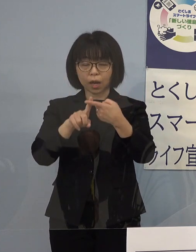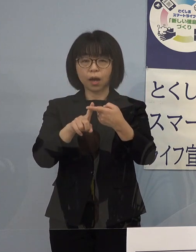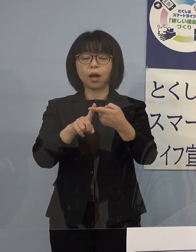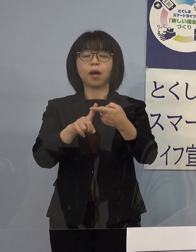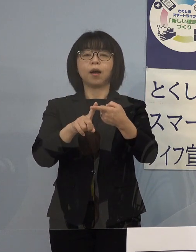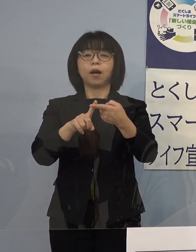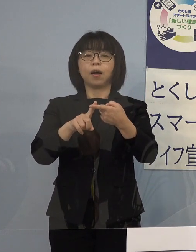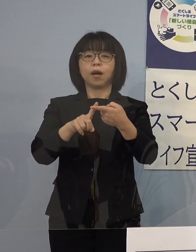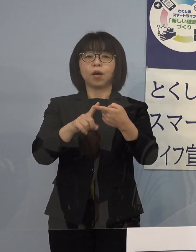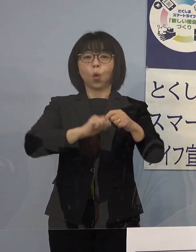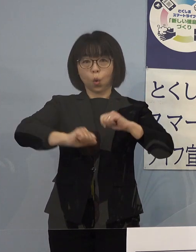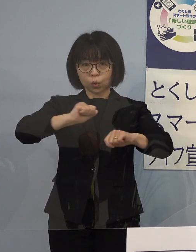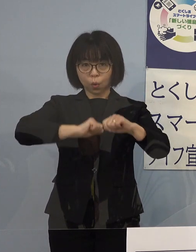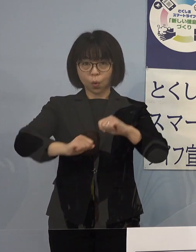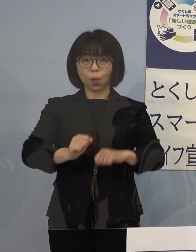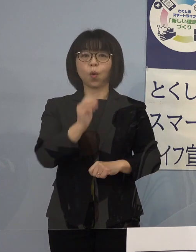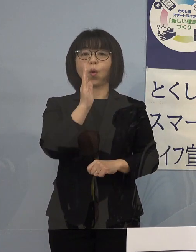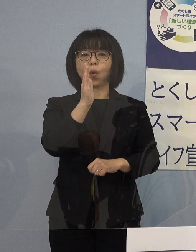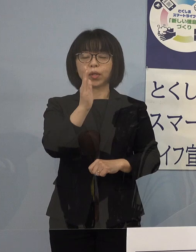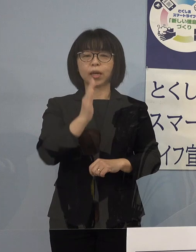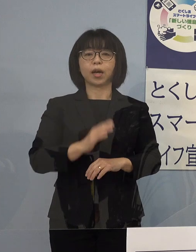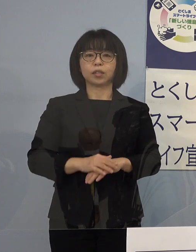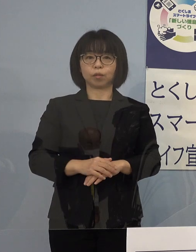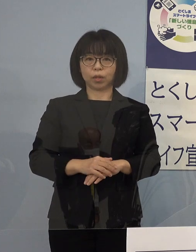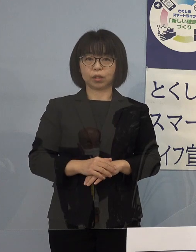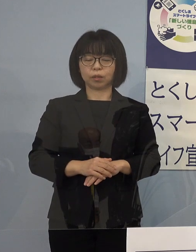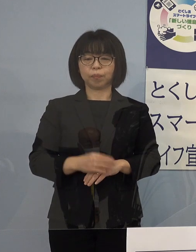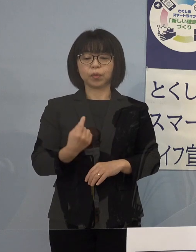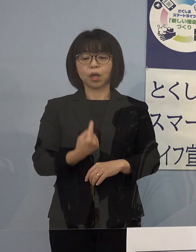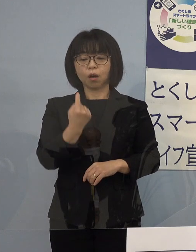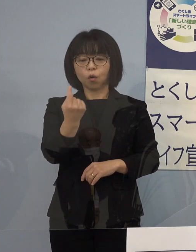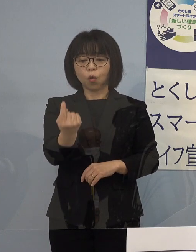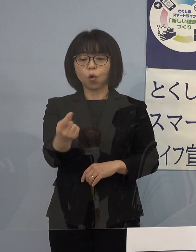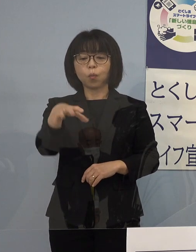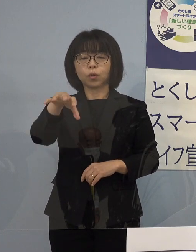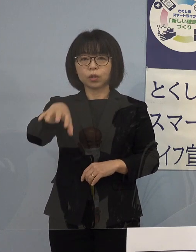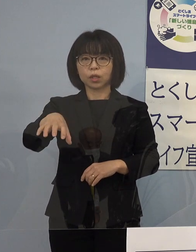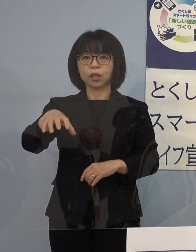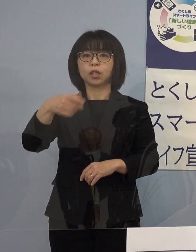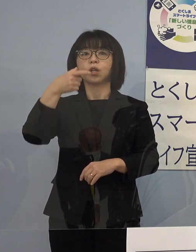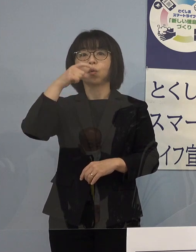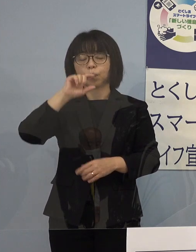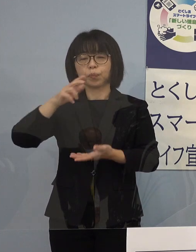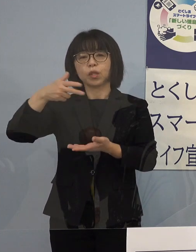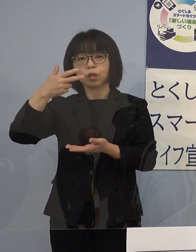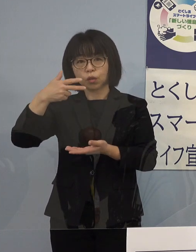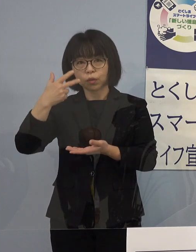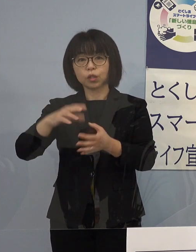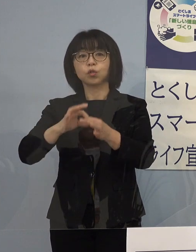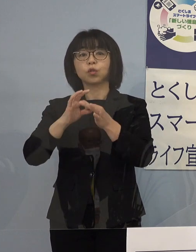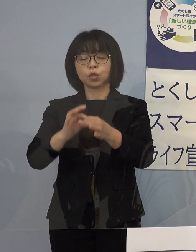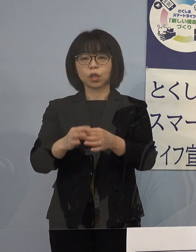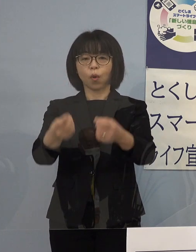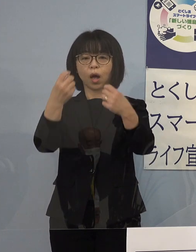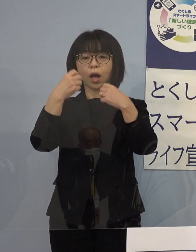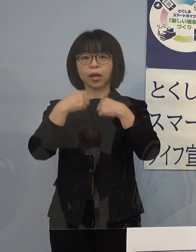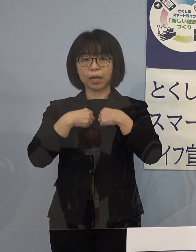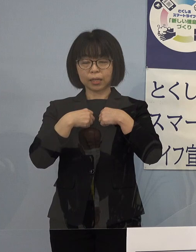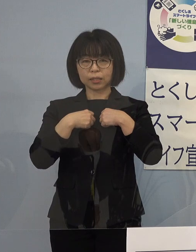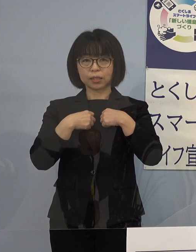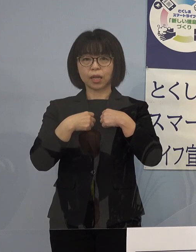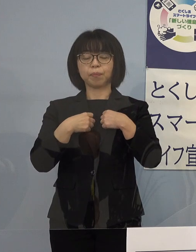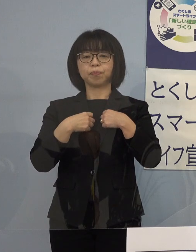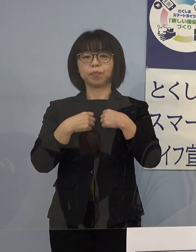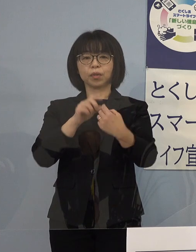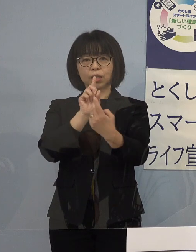ね。また訪問先での飲食の際については、感染防止対策実践ステッカー、宣言書などの